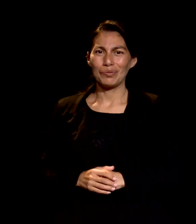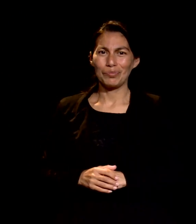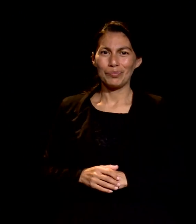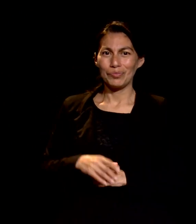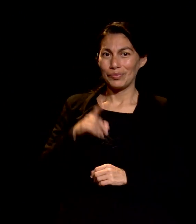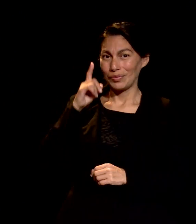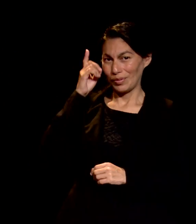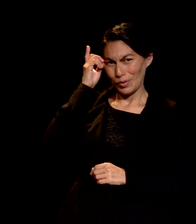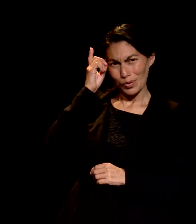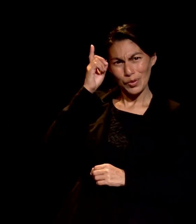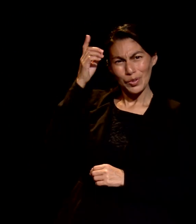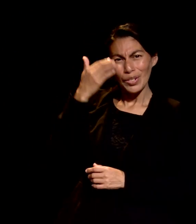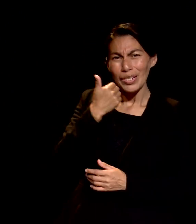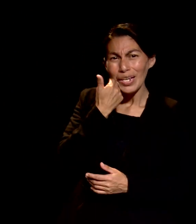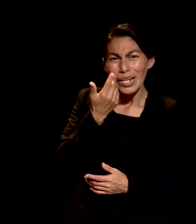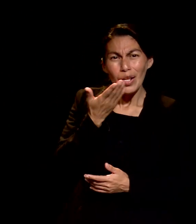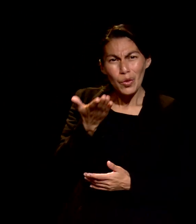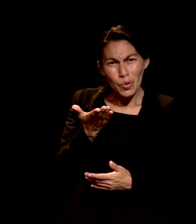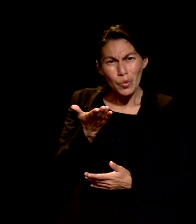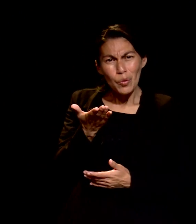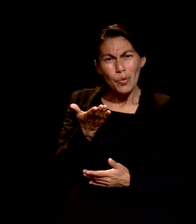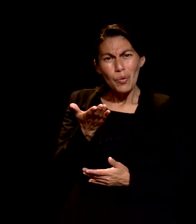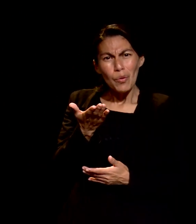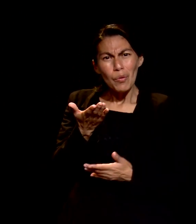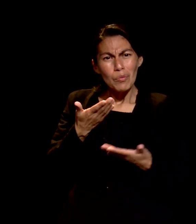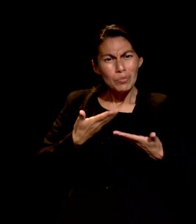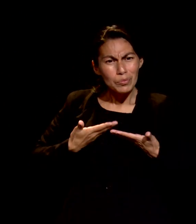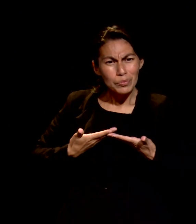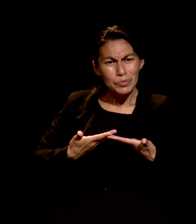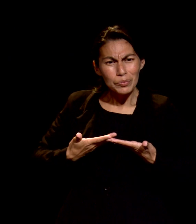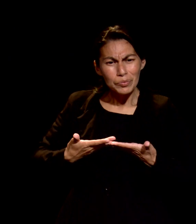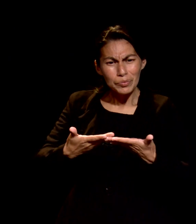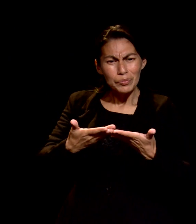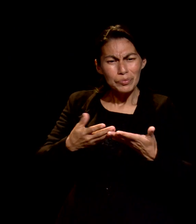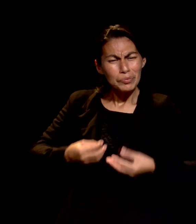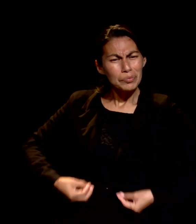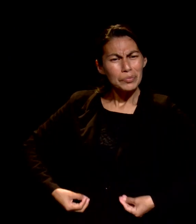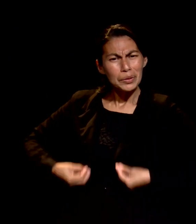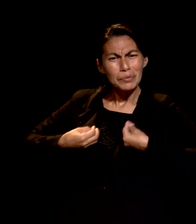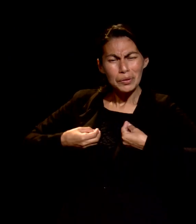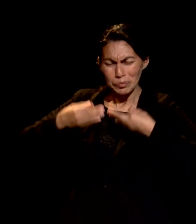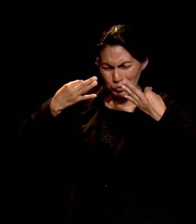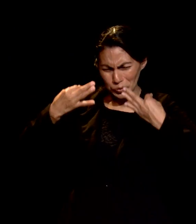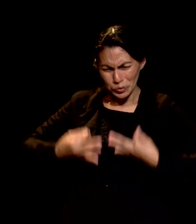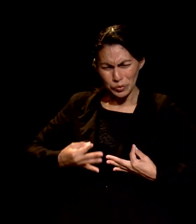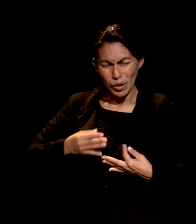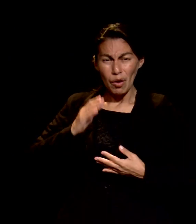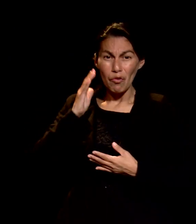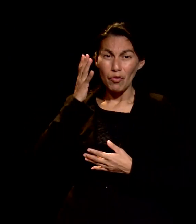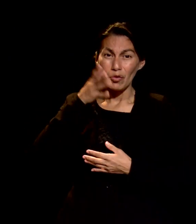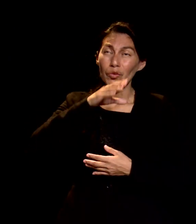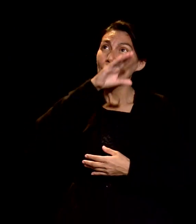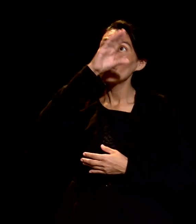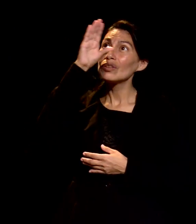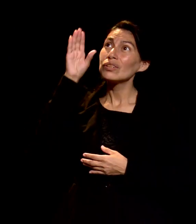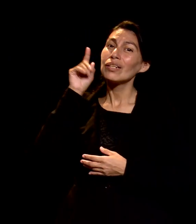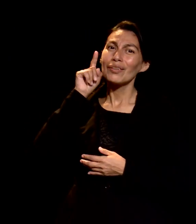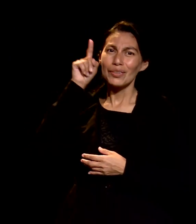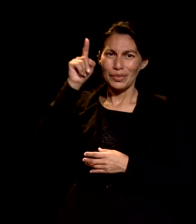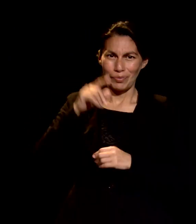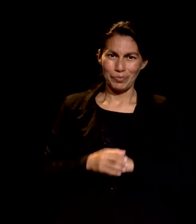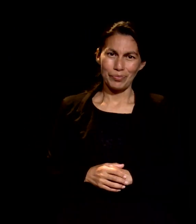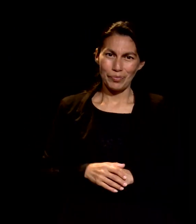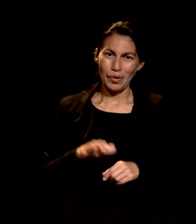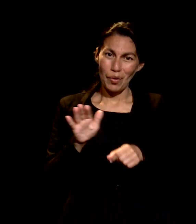eterno, para que compartas con otro también este camino. Por eso, invitamos para que